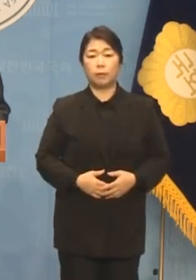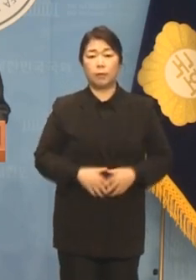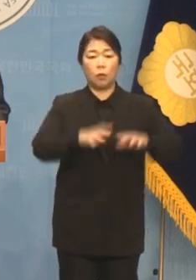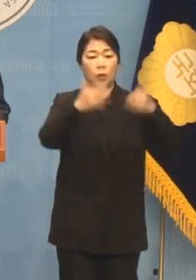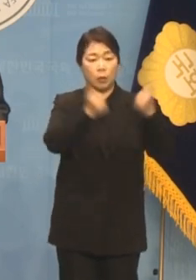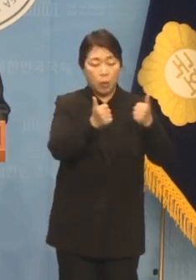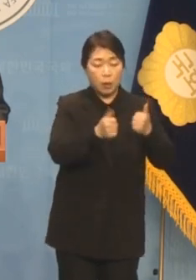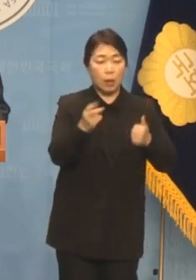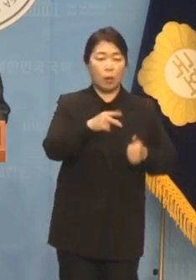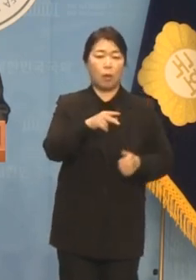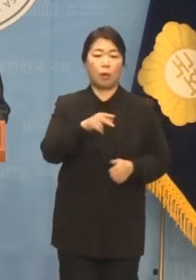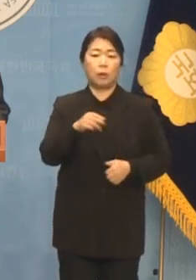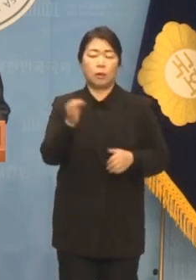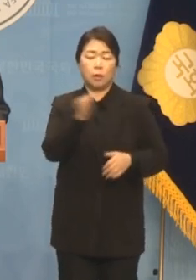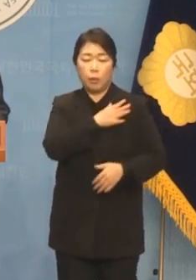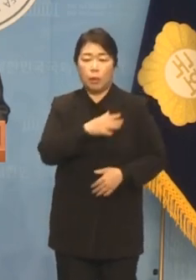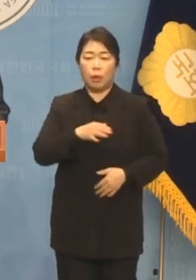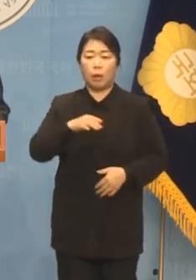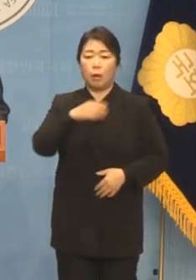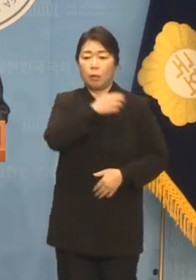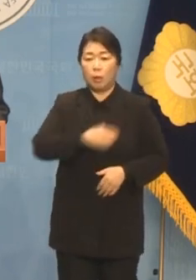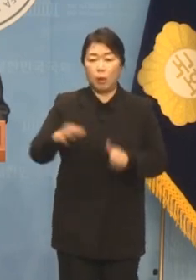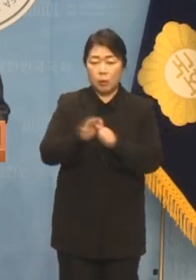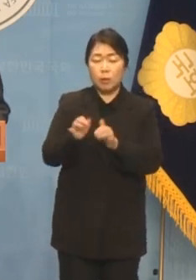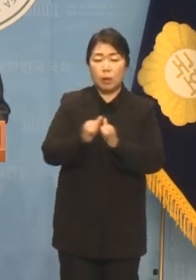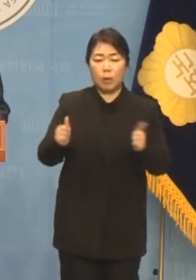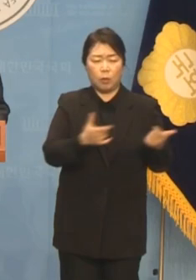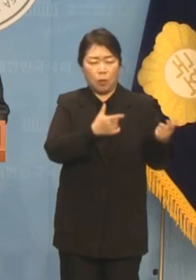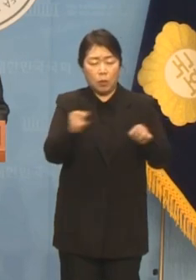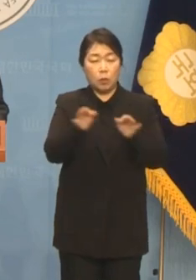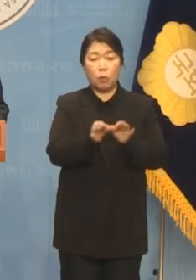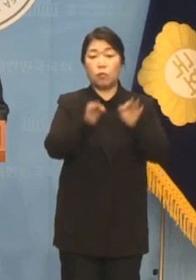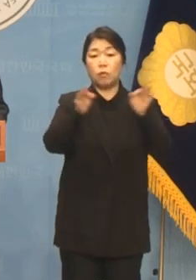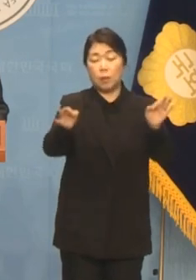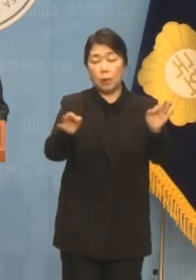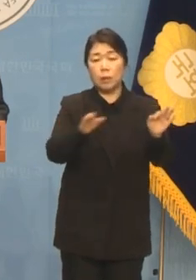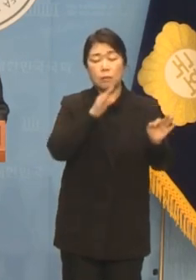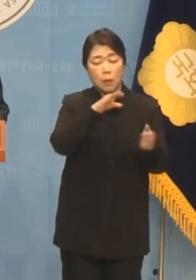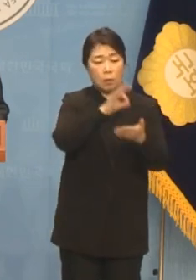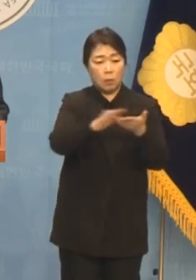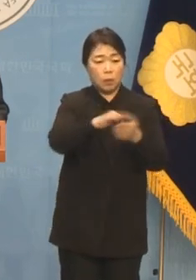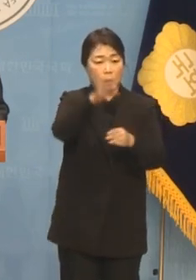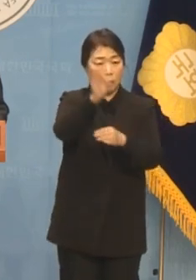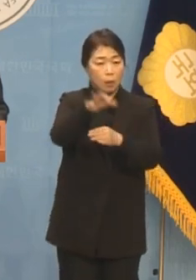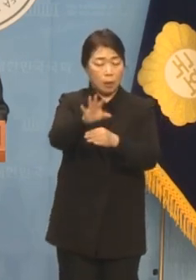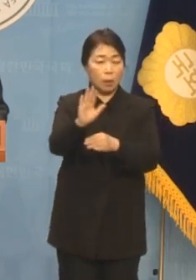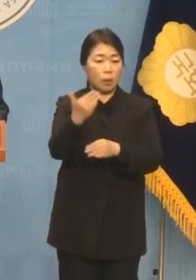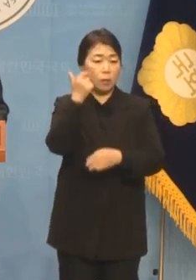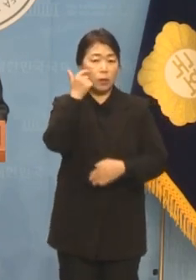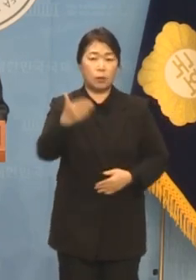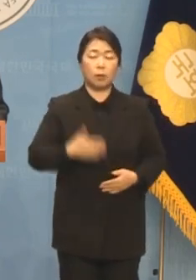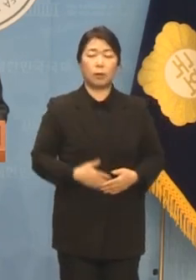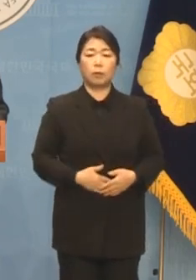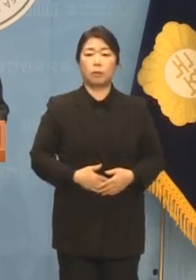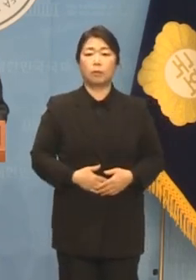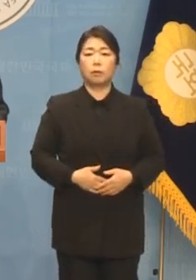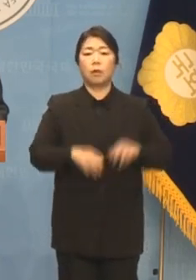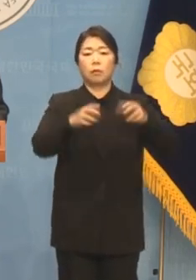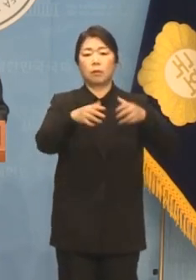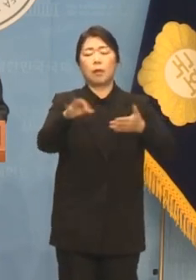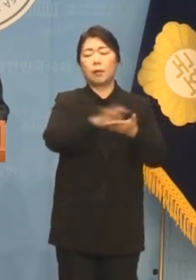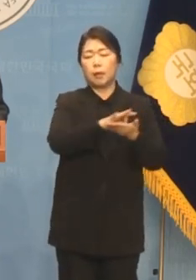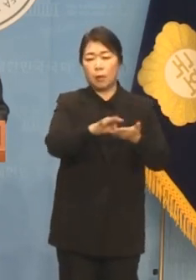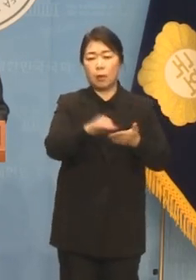재벌이나 취이 같이 돈을 나눠서 제대로 소비 진작이 되었단 말입니까 국가의